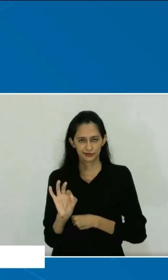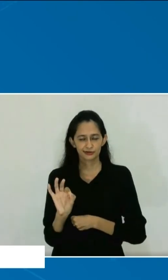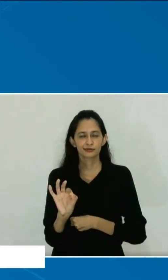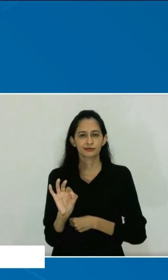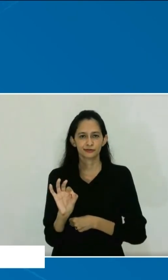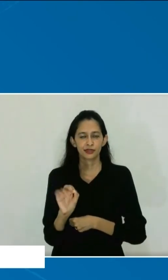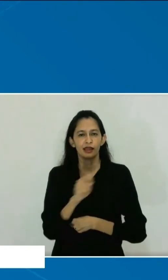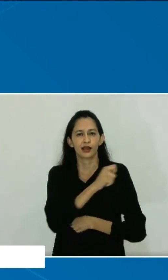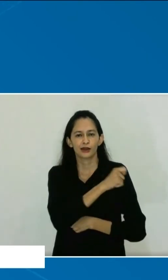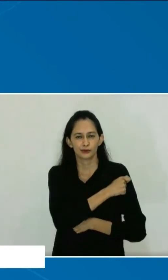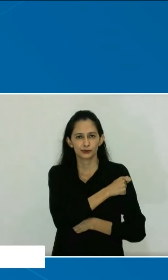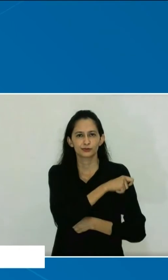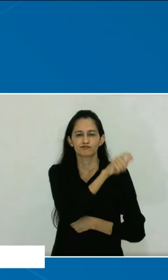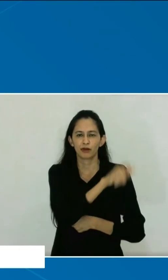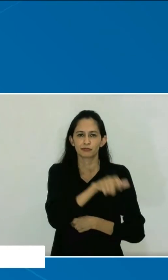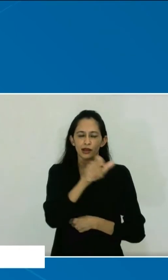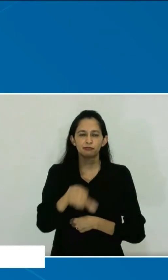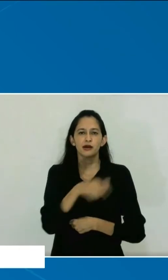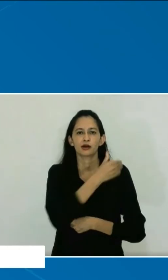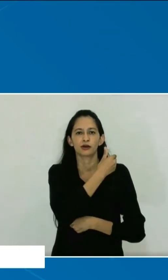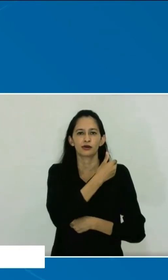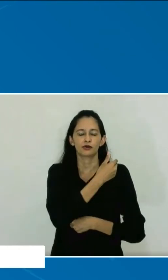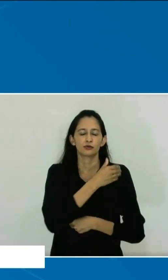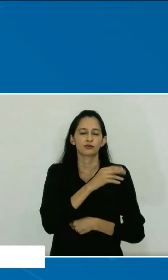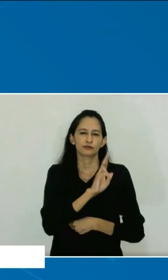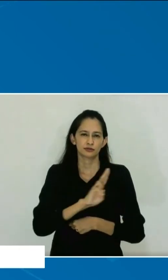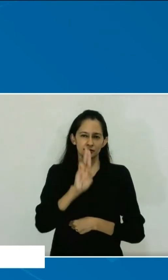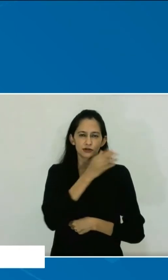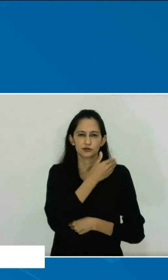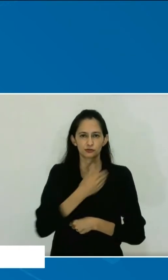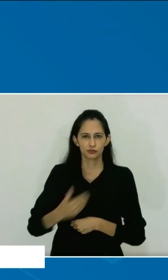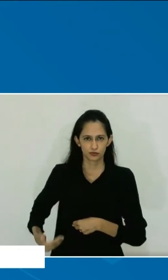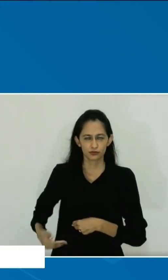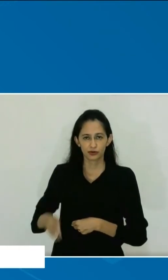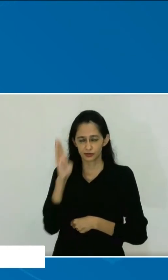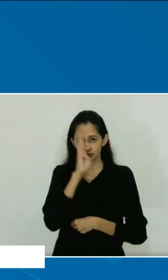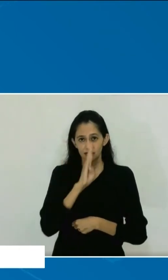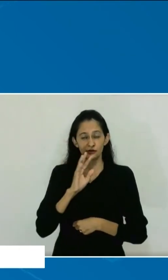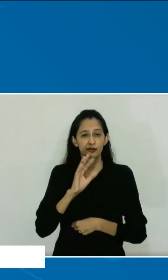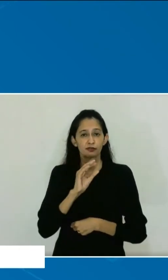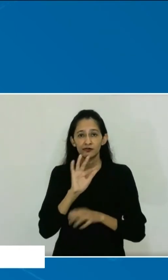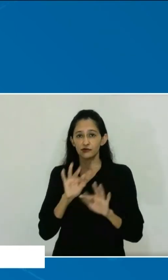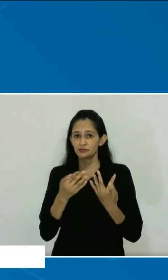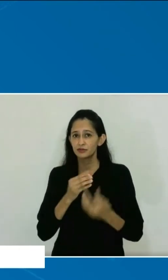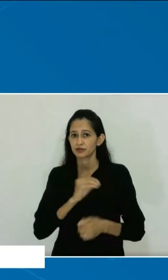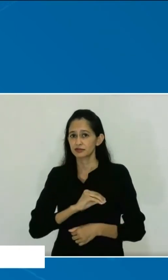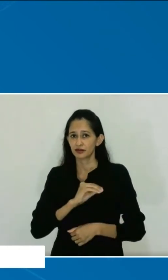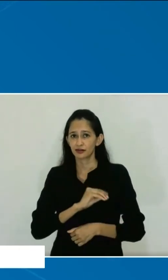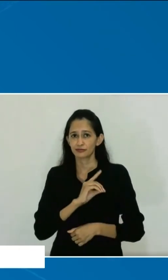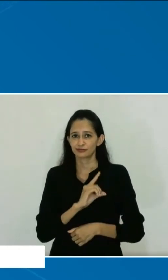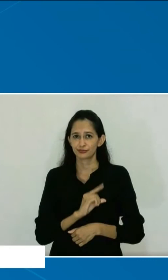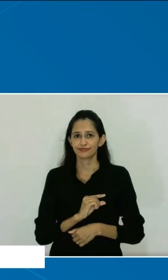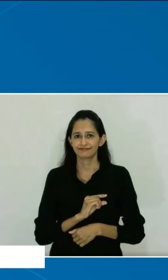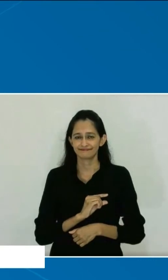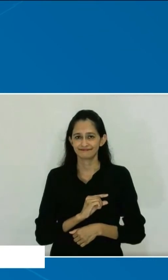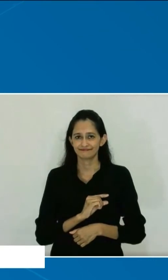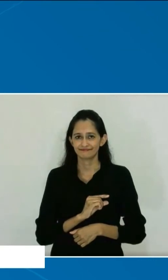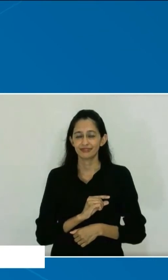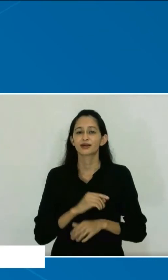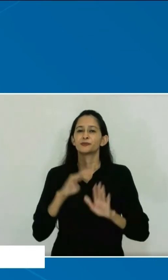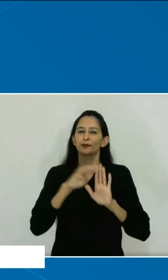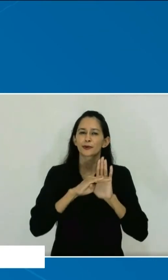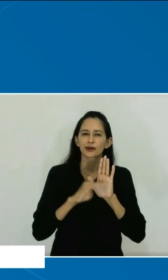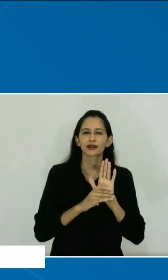dos estudantes das universidades públicas brasileiras, a família não ganha o salário mínimo e meio. Então, os programas de apoio,